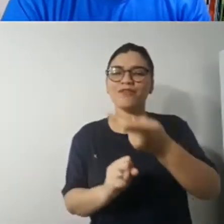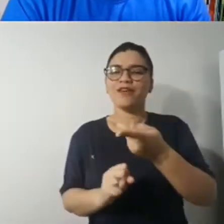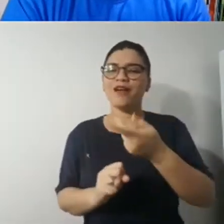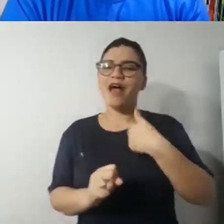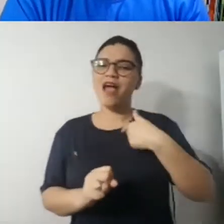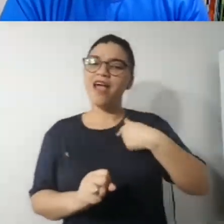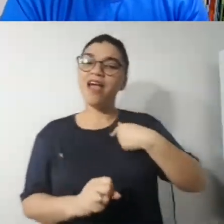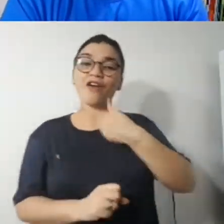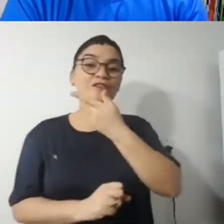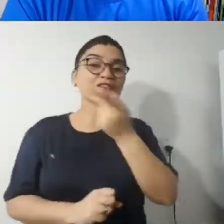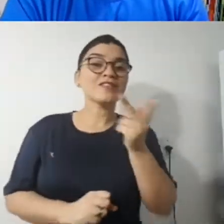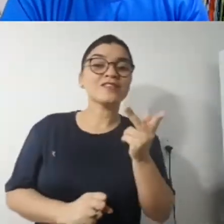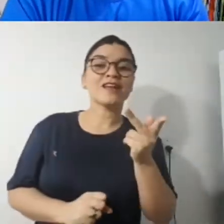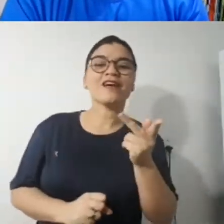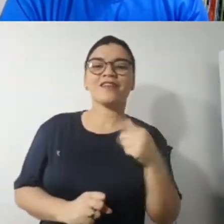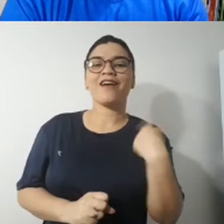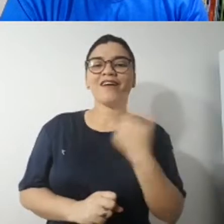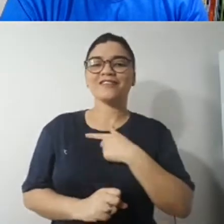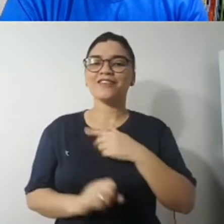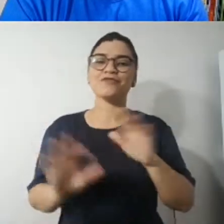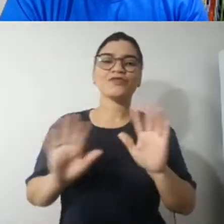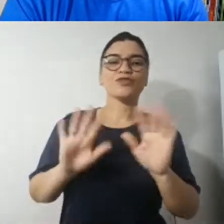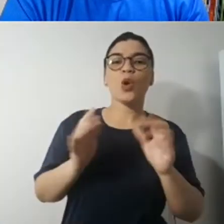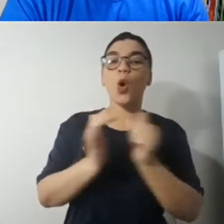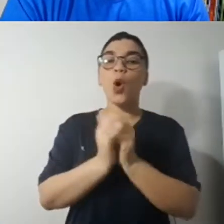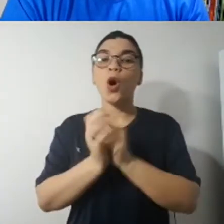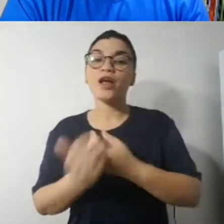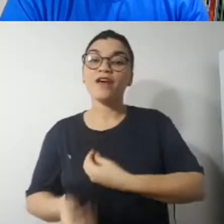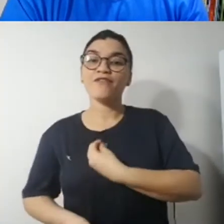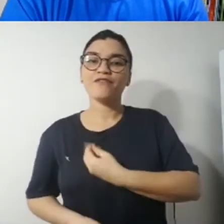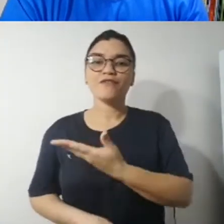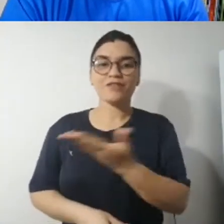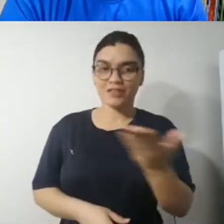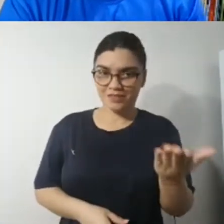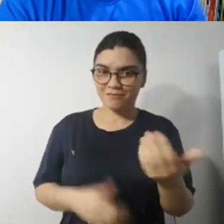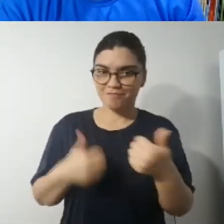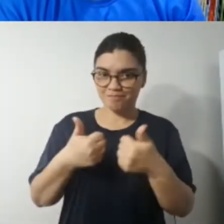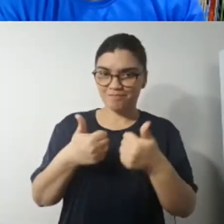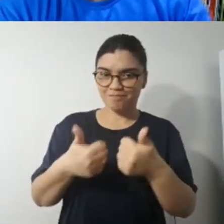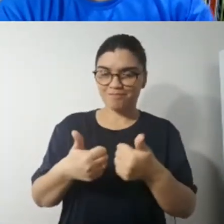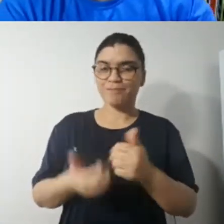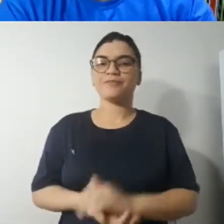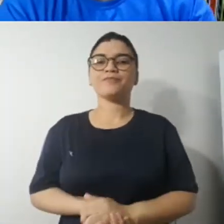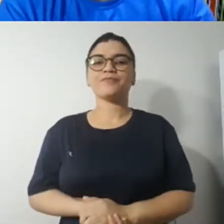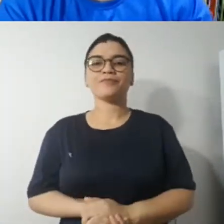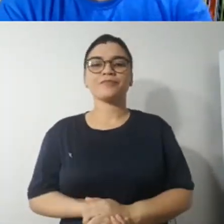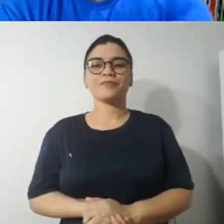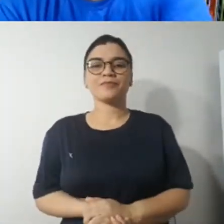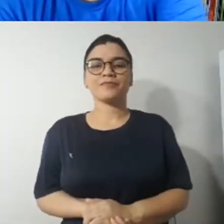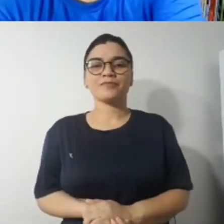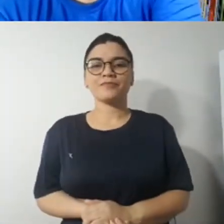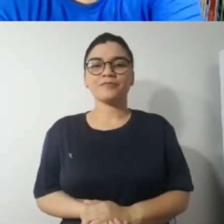alô para você aí, orar pela sua vida, fique à vontade.